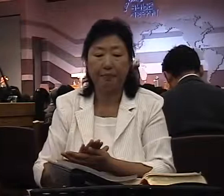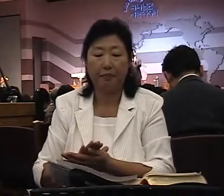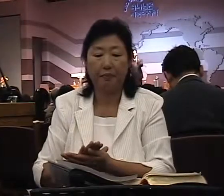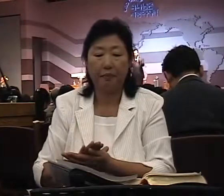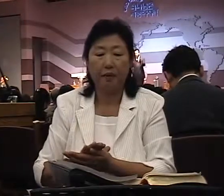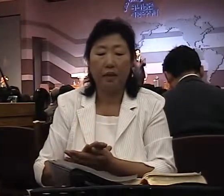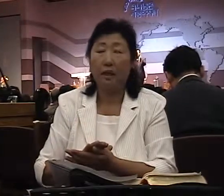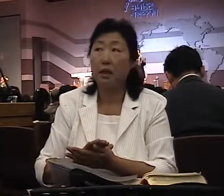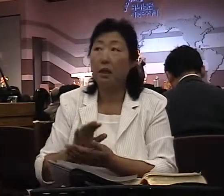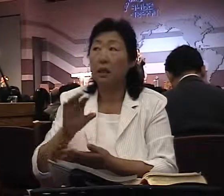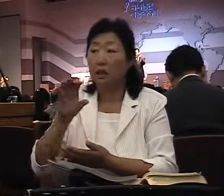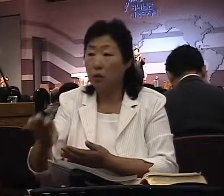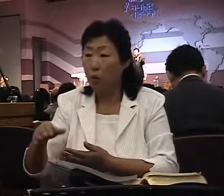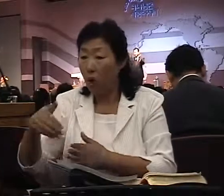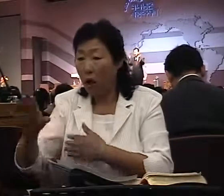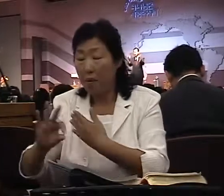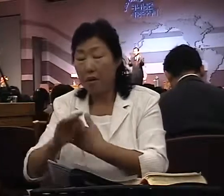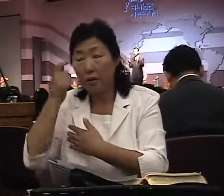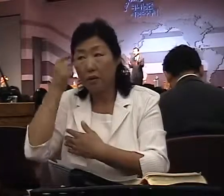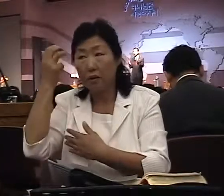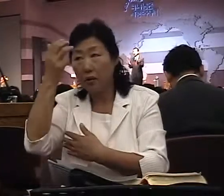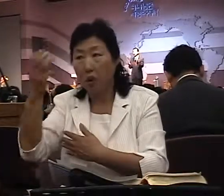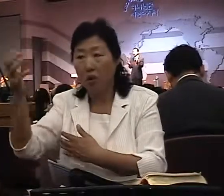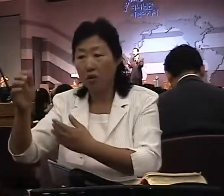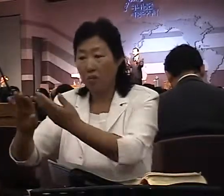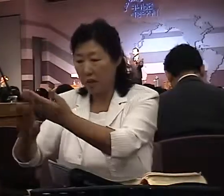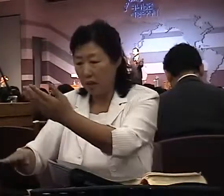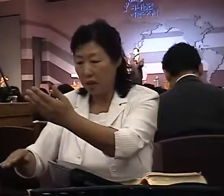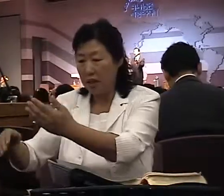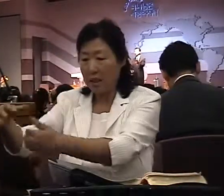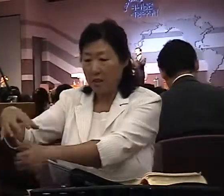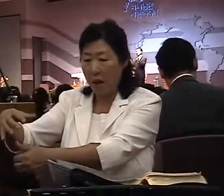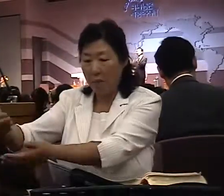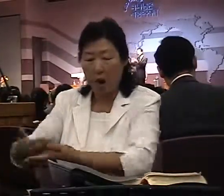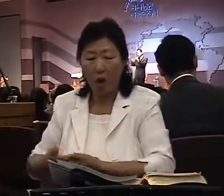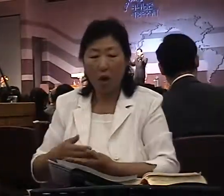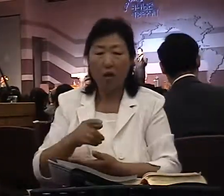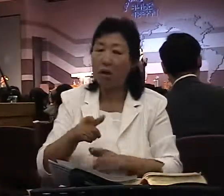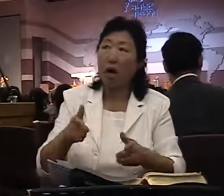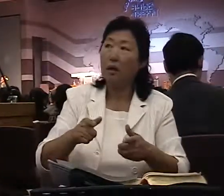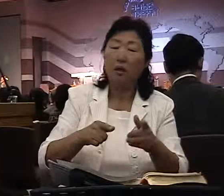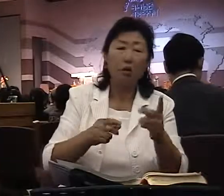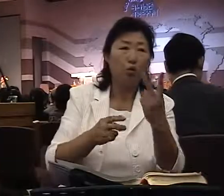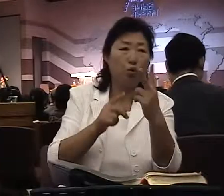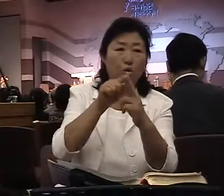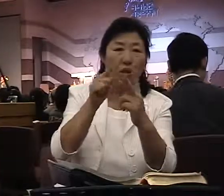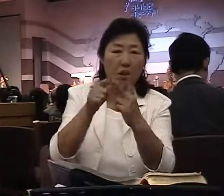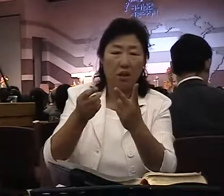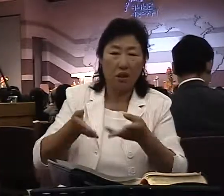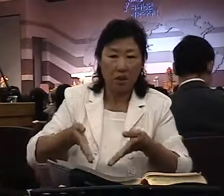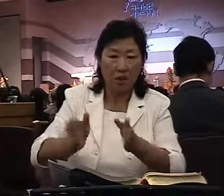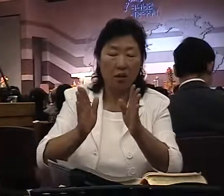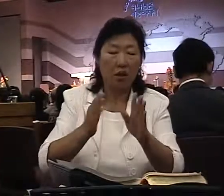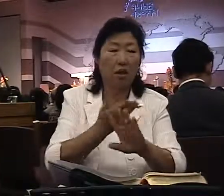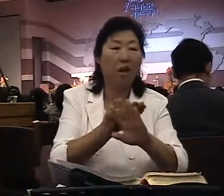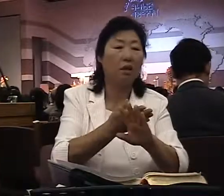이쪽으로 가면 성령님 밑에 지배를 당하고 그게 아니고 아까 두 길이라 그랬죠. 다른 쪽으로 가면